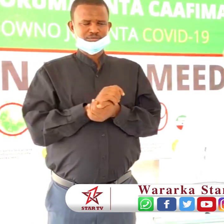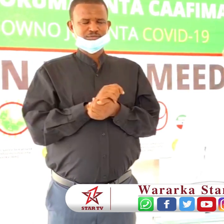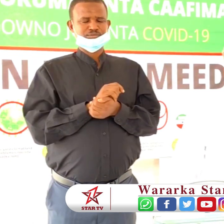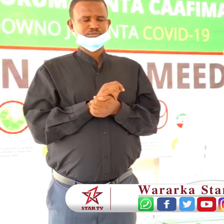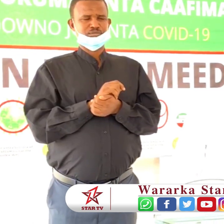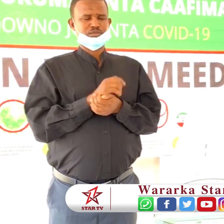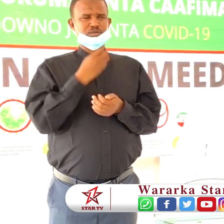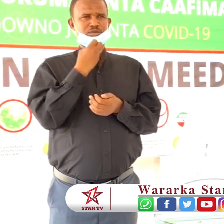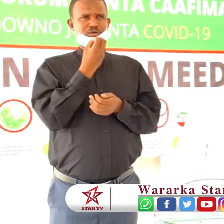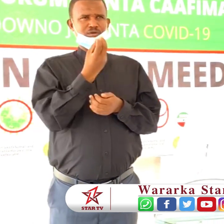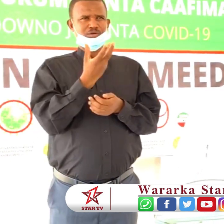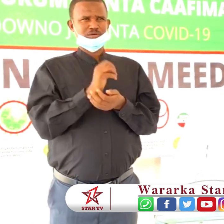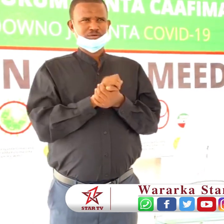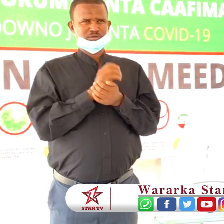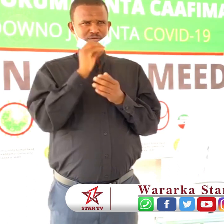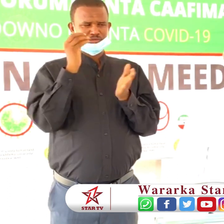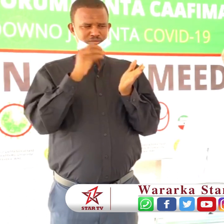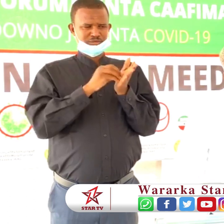kaloo wararka aan ku darayaa